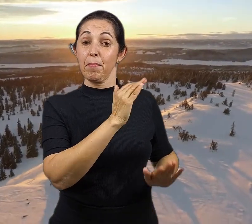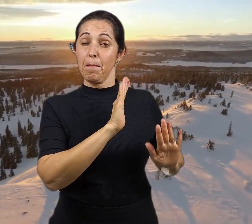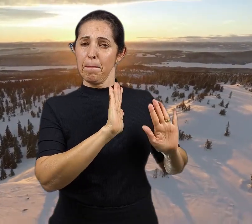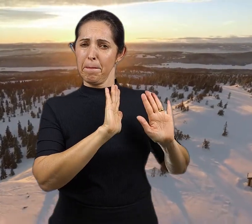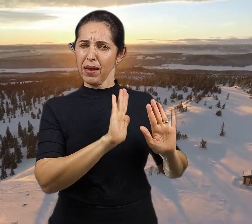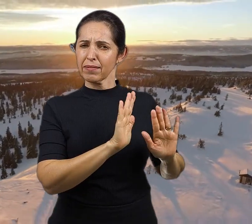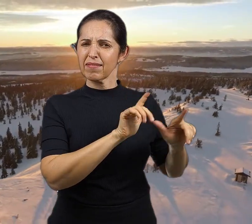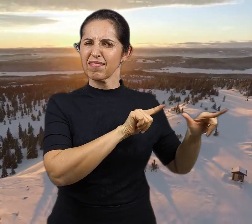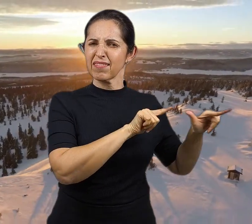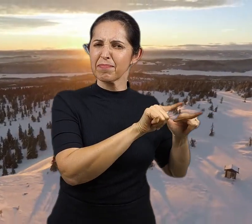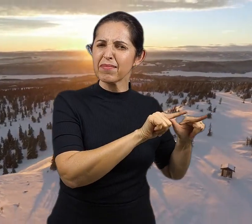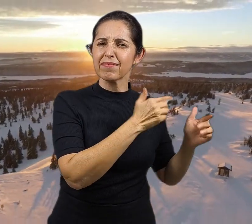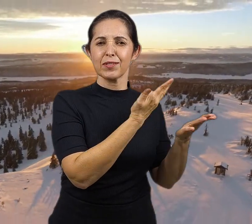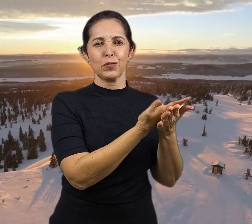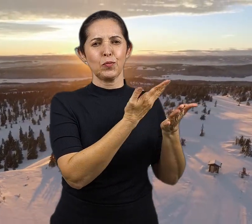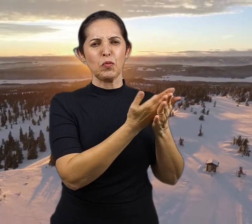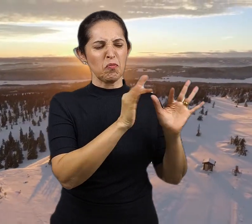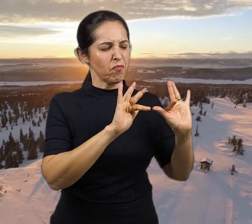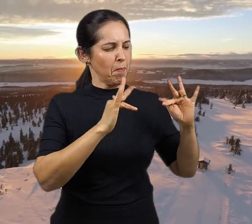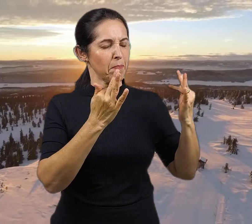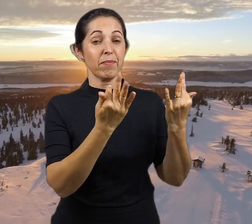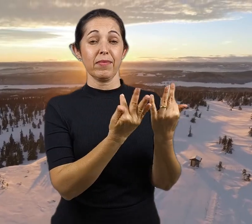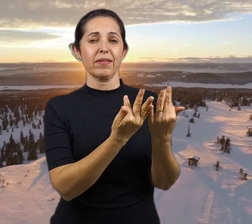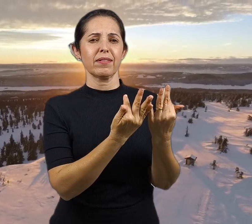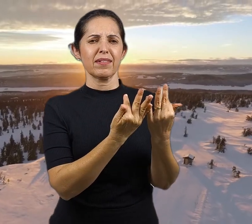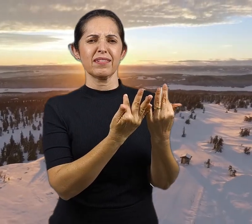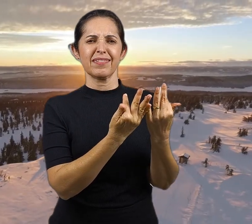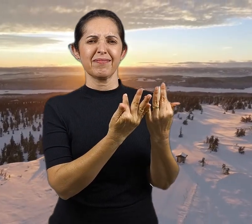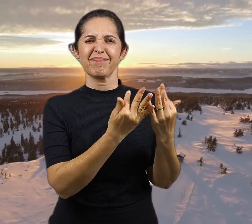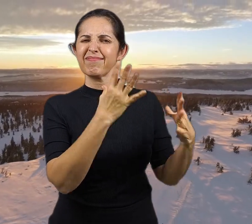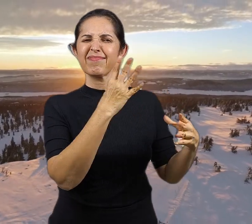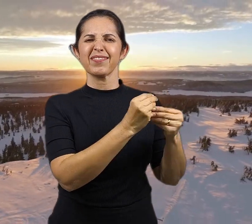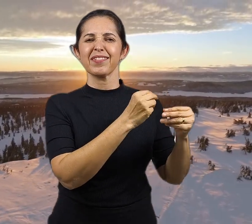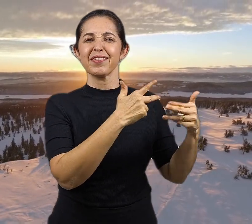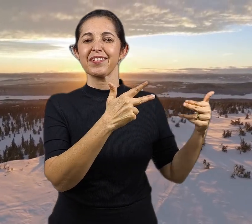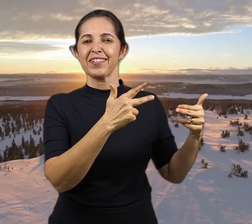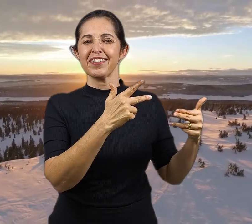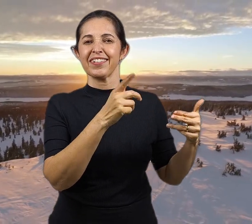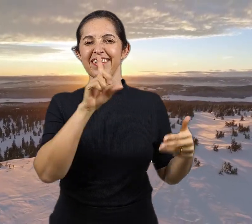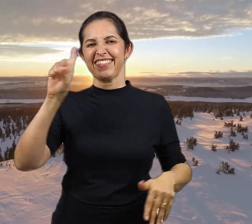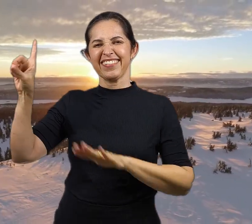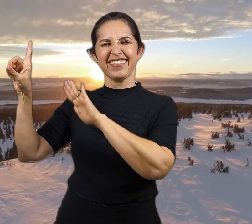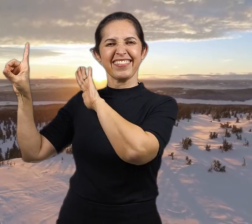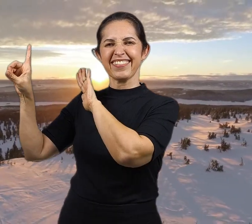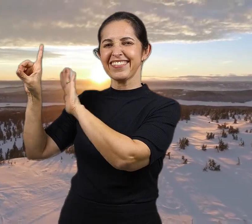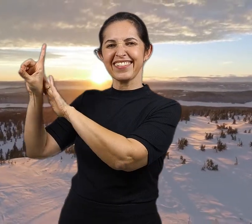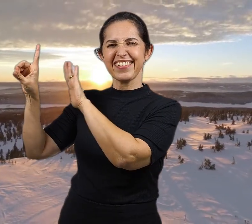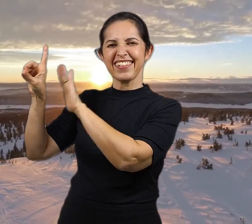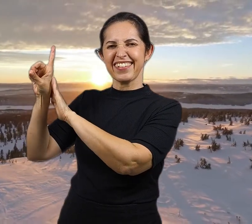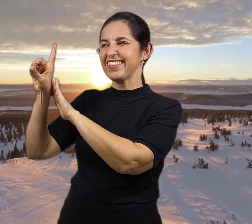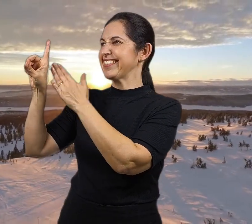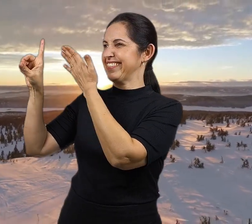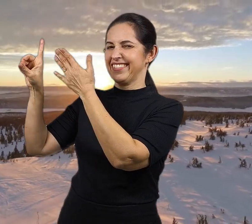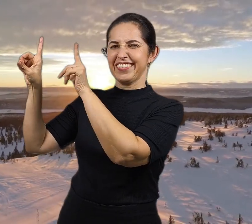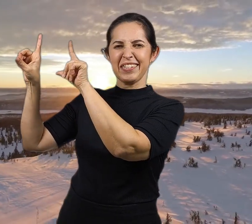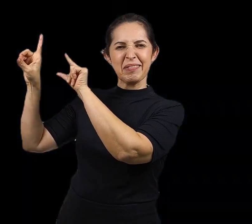família, nós temos o Senhor. Ele é prioridade na nossa vida. Quando nós focamos isso, meus